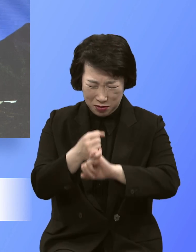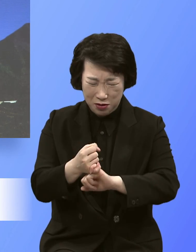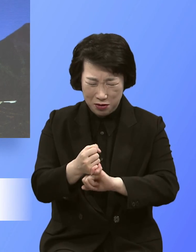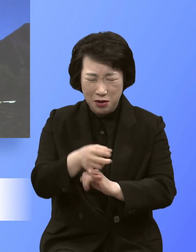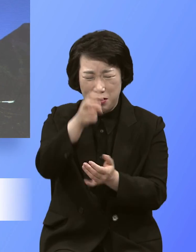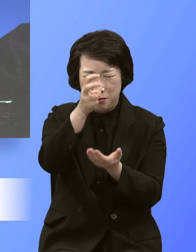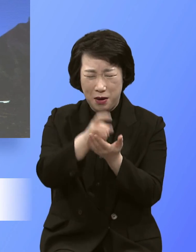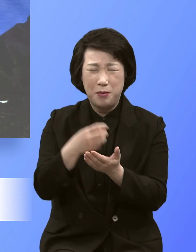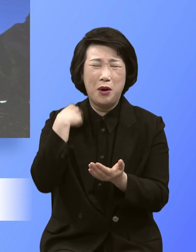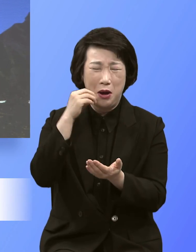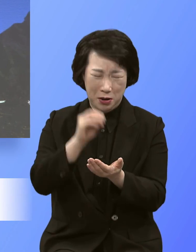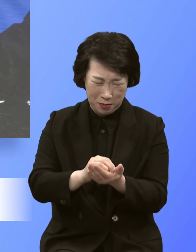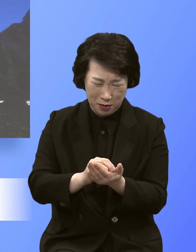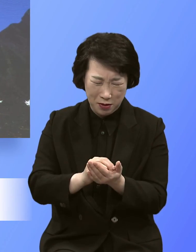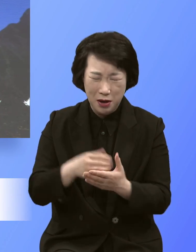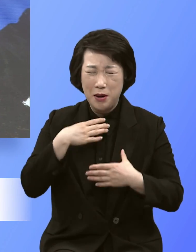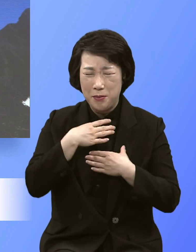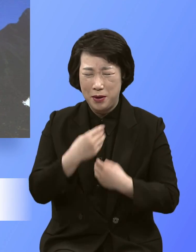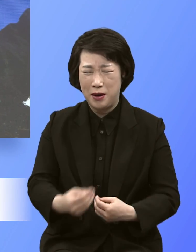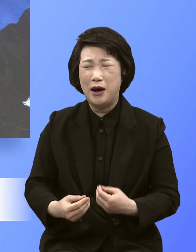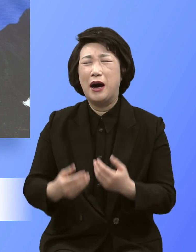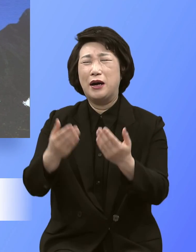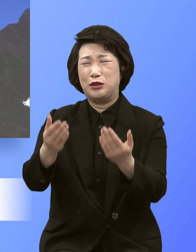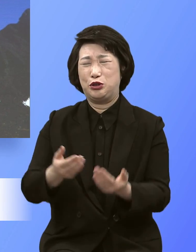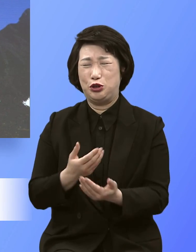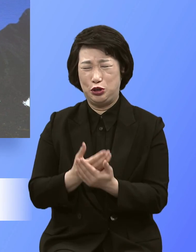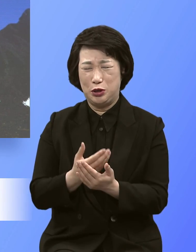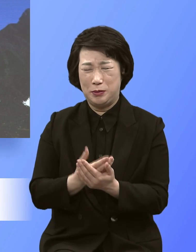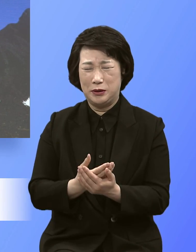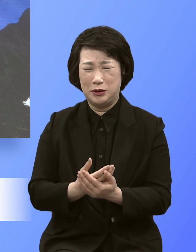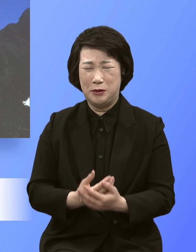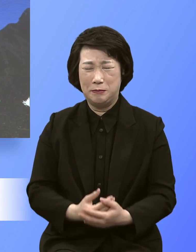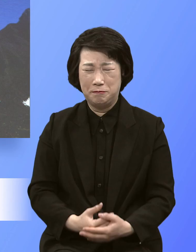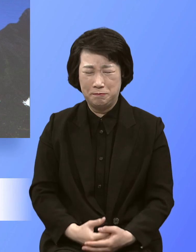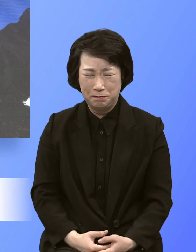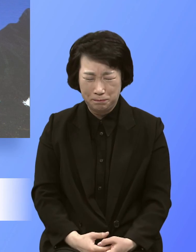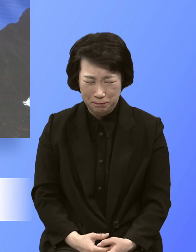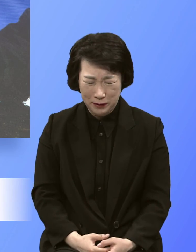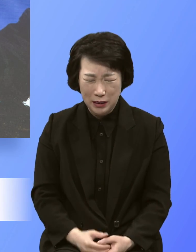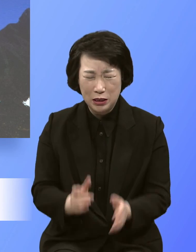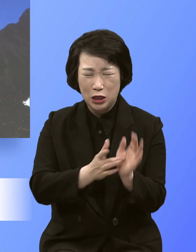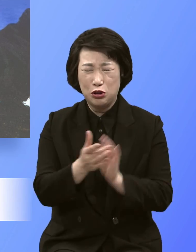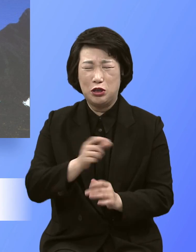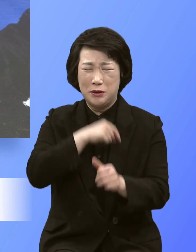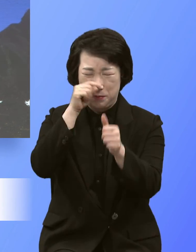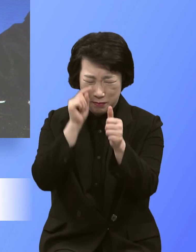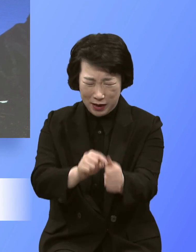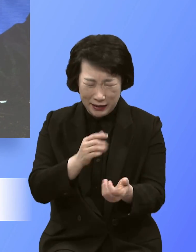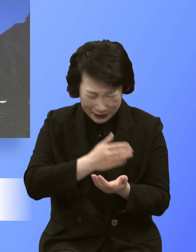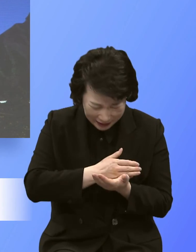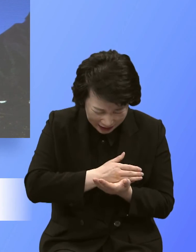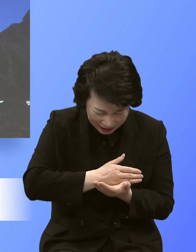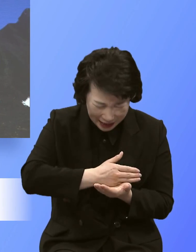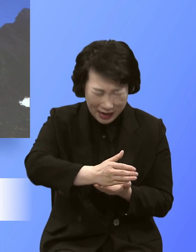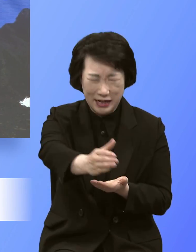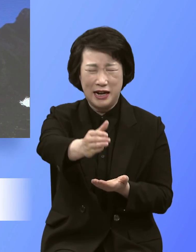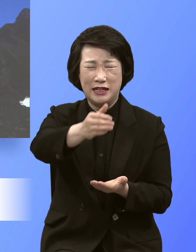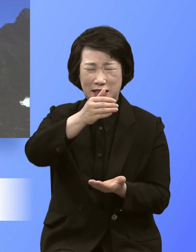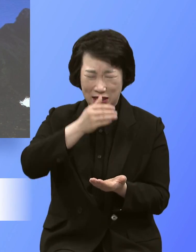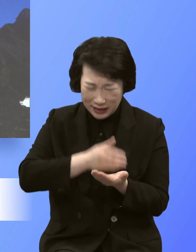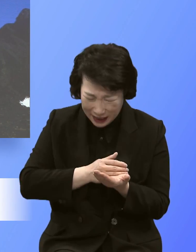반드시 질서가 회복되어 평안하게 할지어다. 예수 명하노니